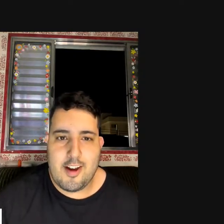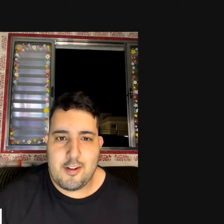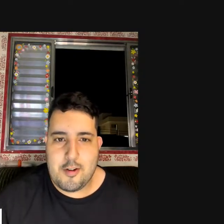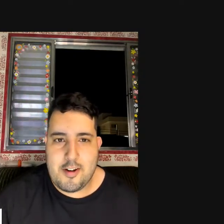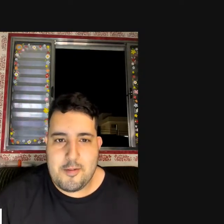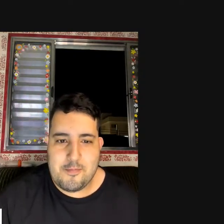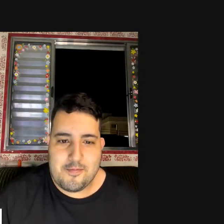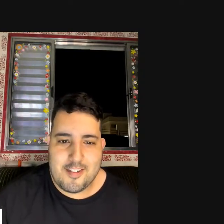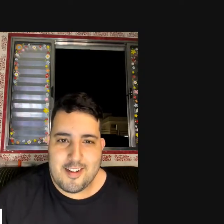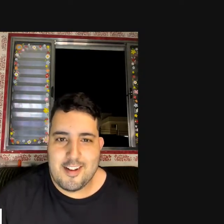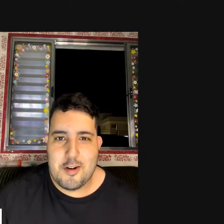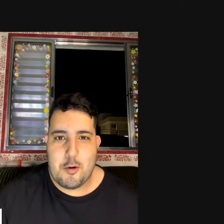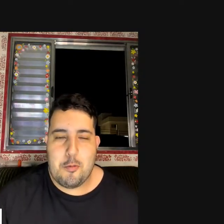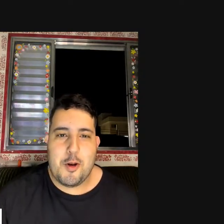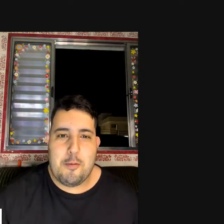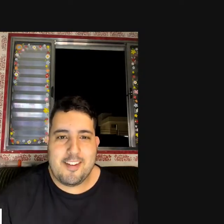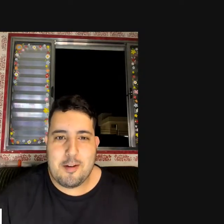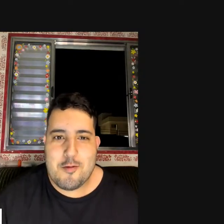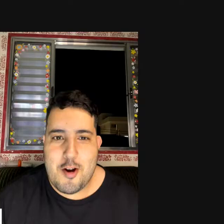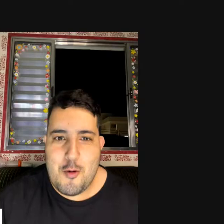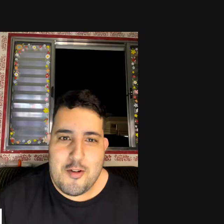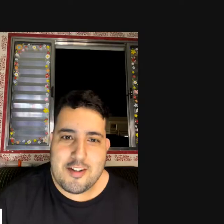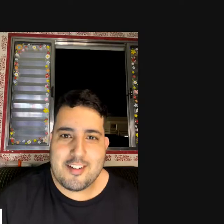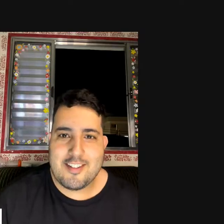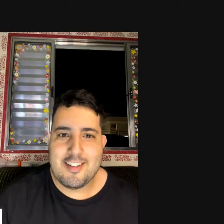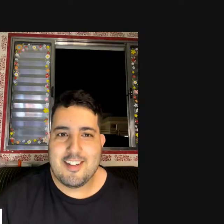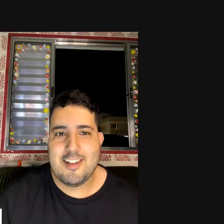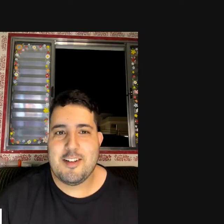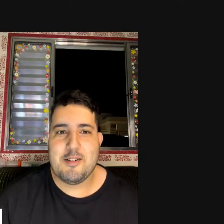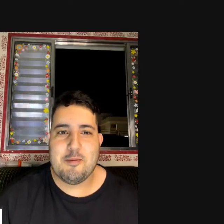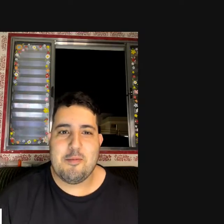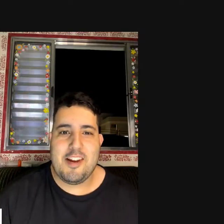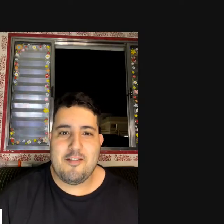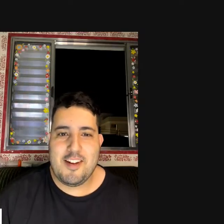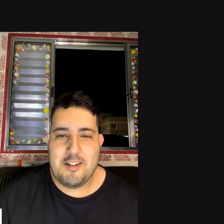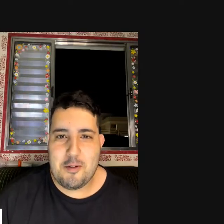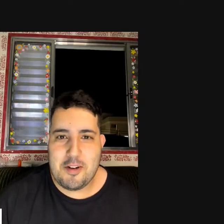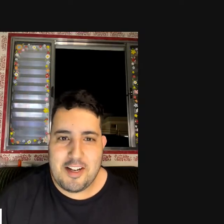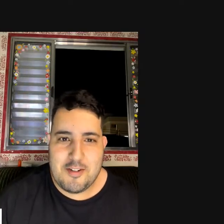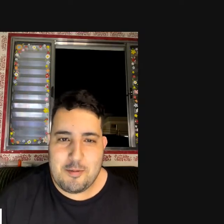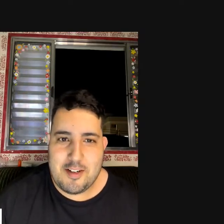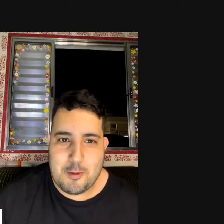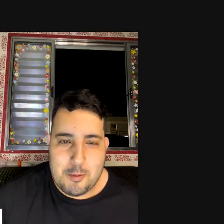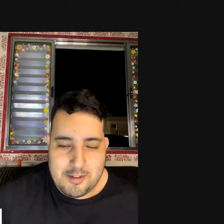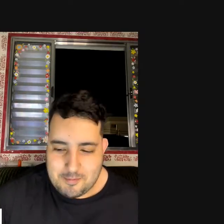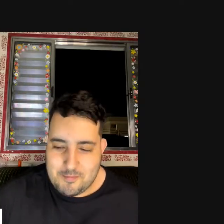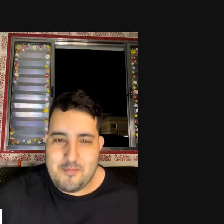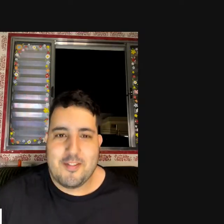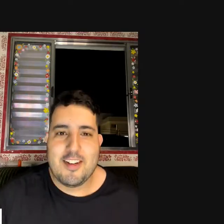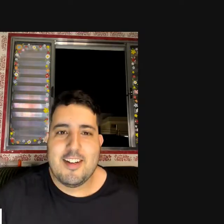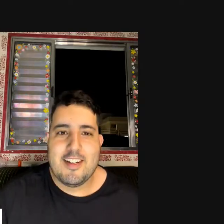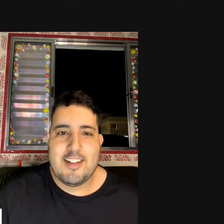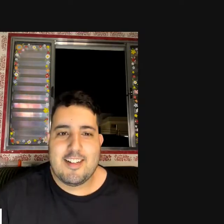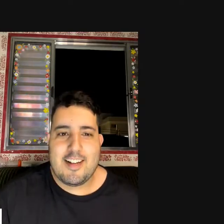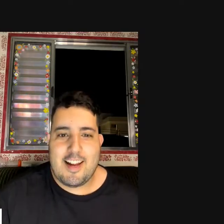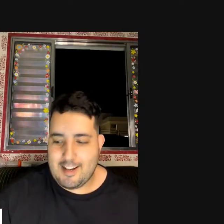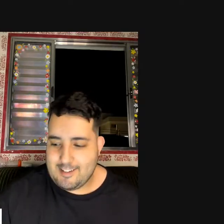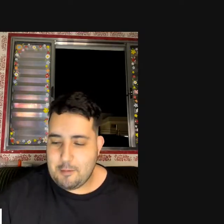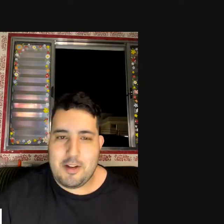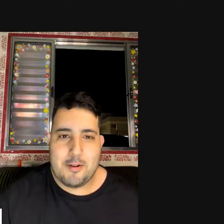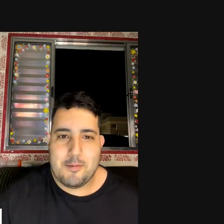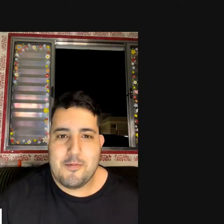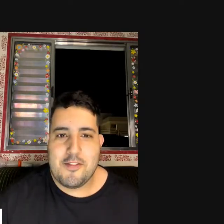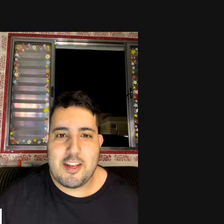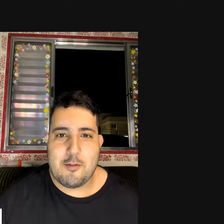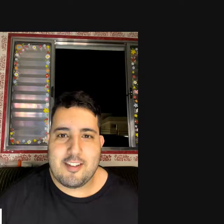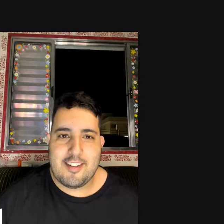E é isso aí. O meu nome é Samuel. Bem-vindo ao Geek de Pirituba. Era